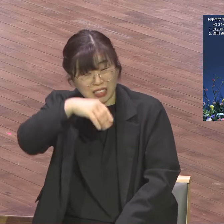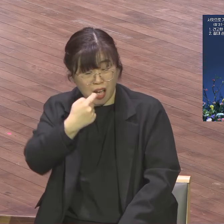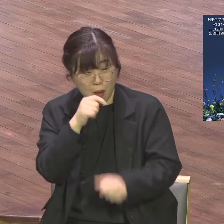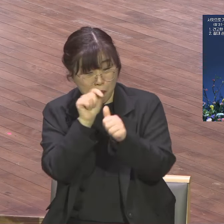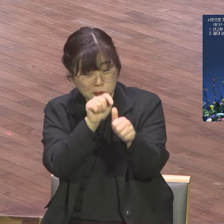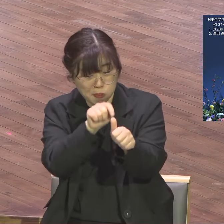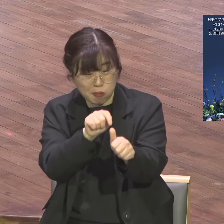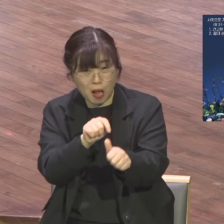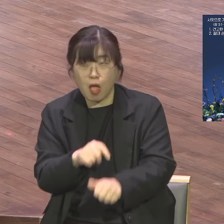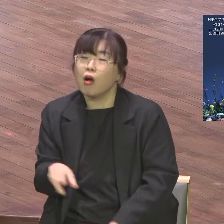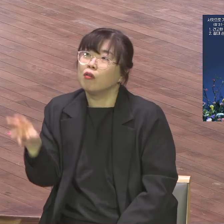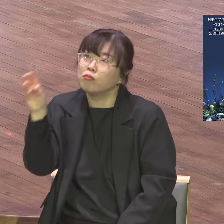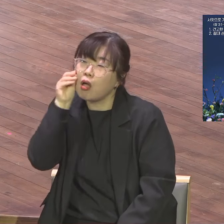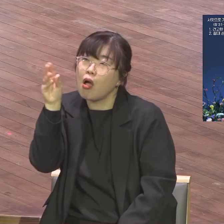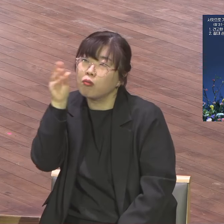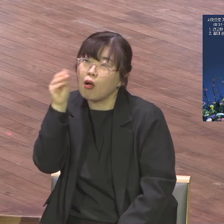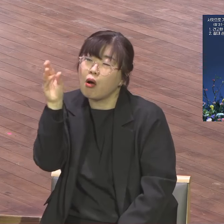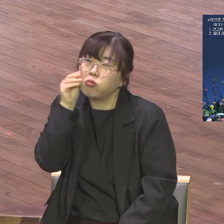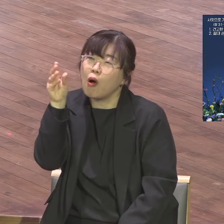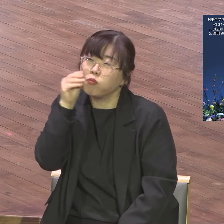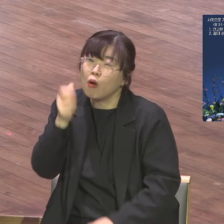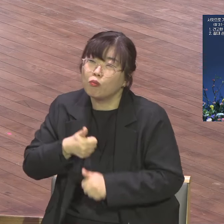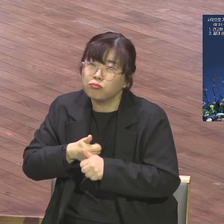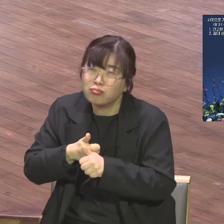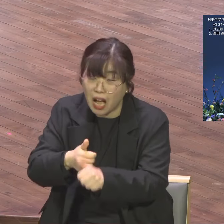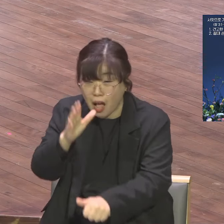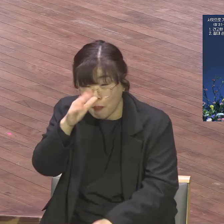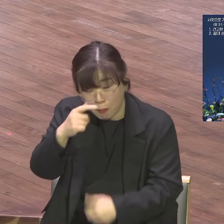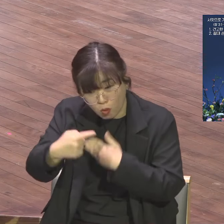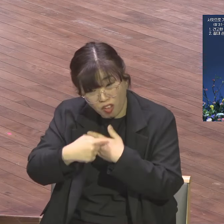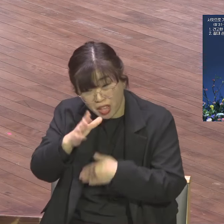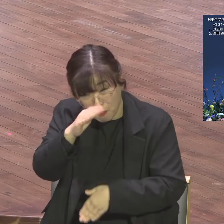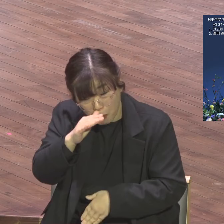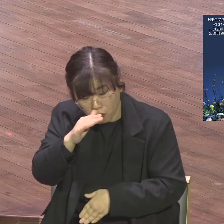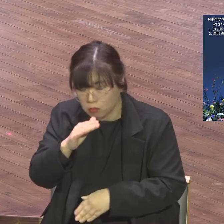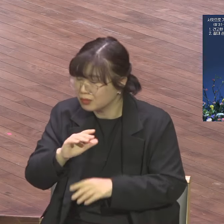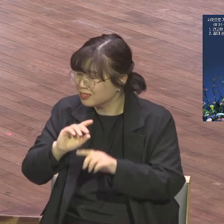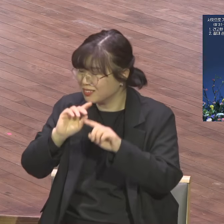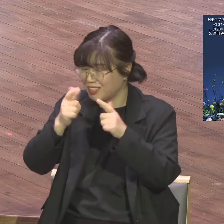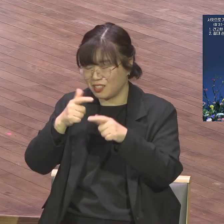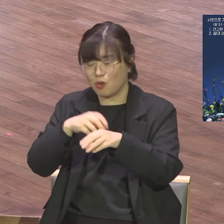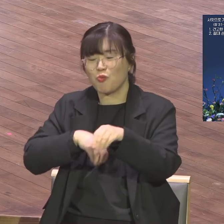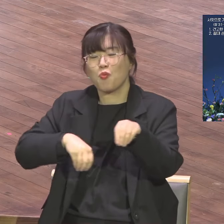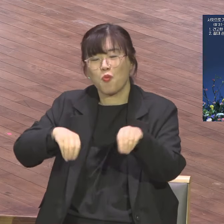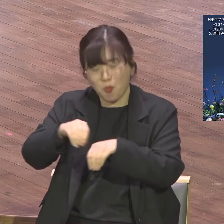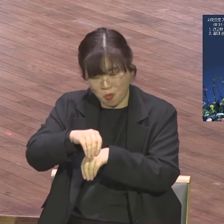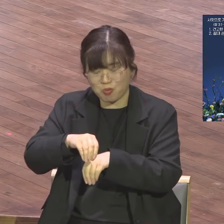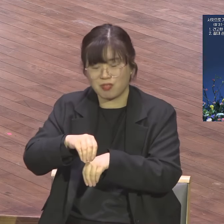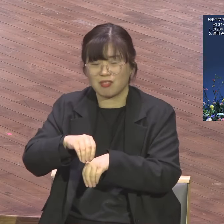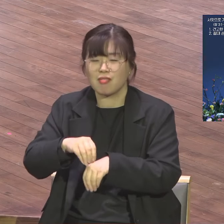받습니다. 제가 체험한 거죠. 90% 안 됩니다. 100% 절대 순종.